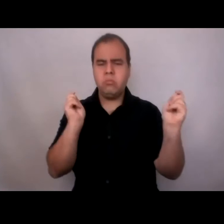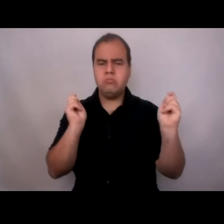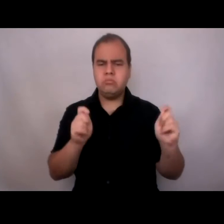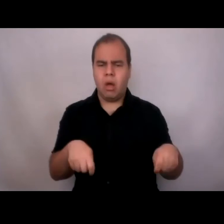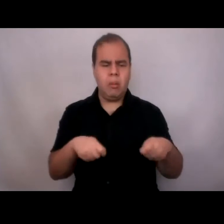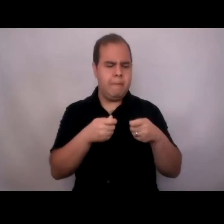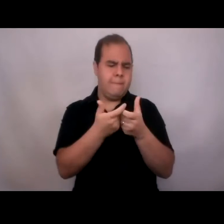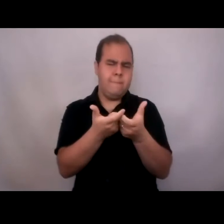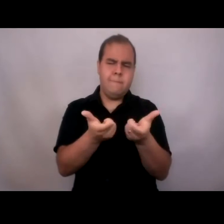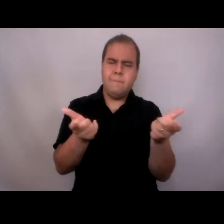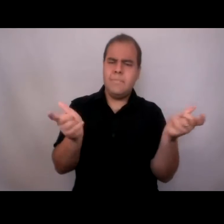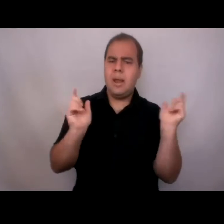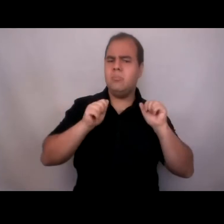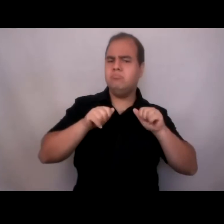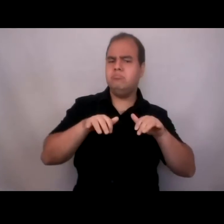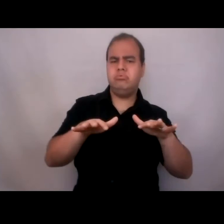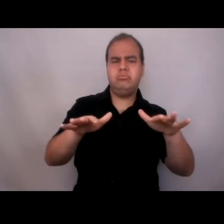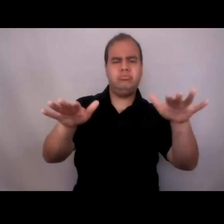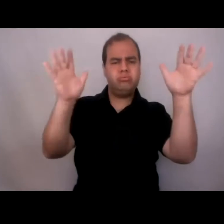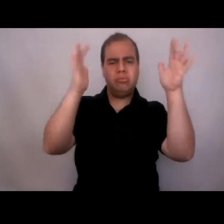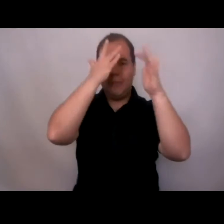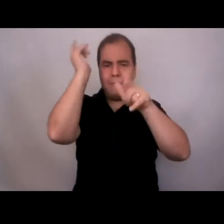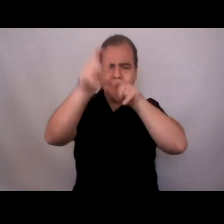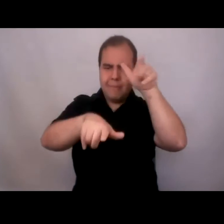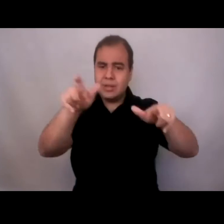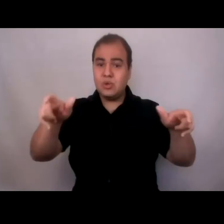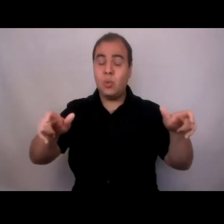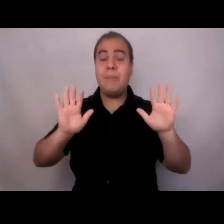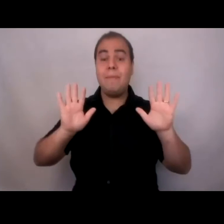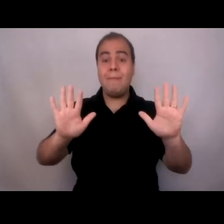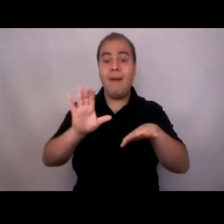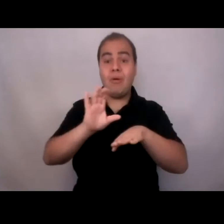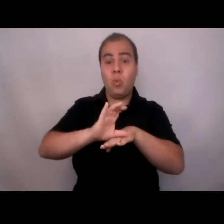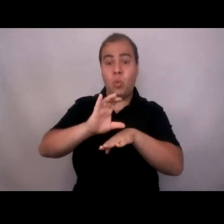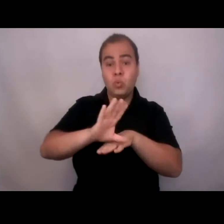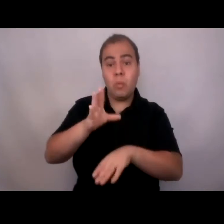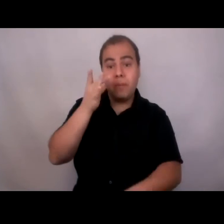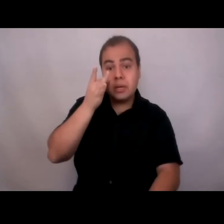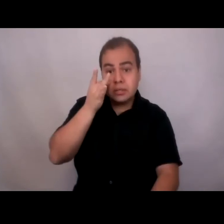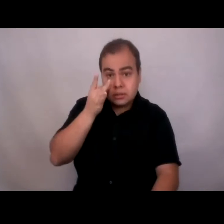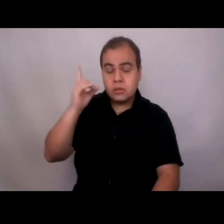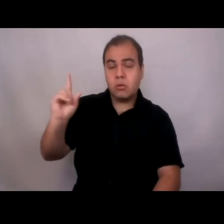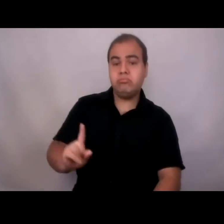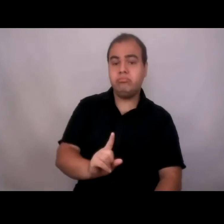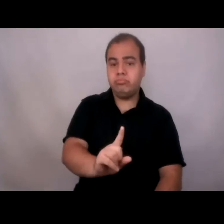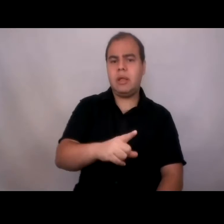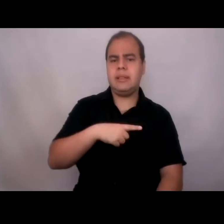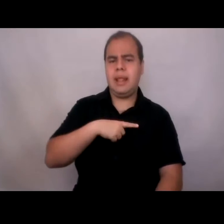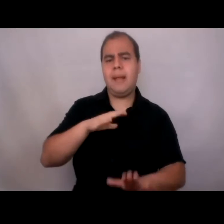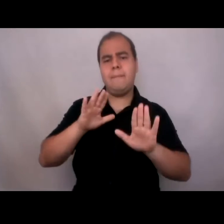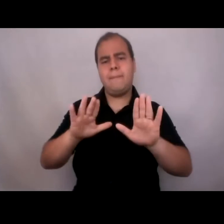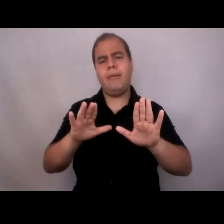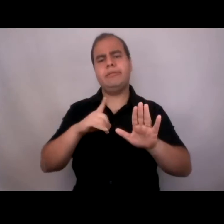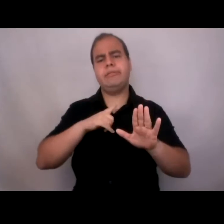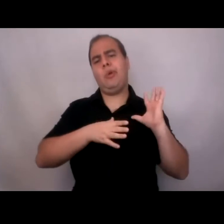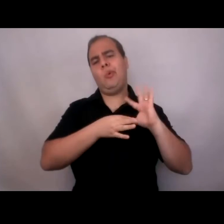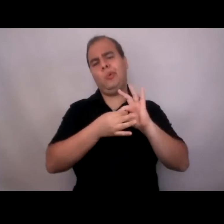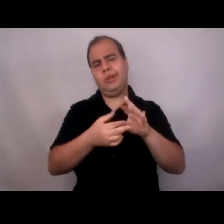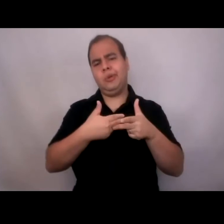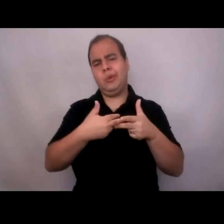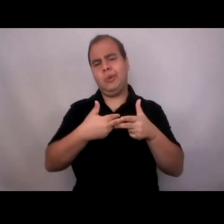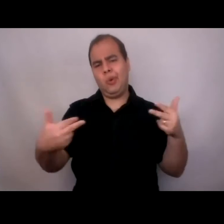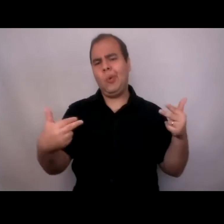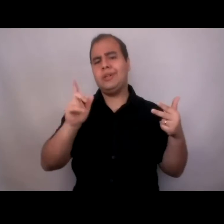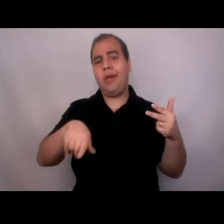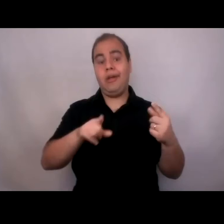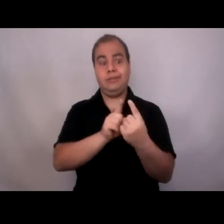mais pessoas, né? Mas o presencial ainda, inclusive por conta do contexto de